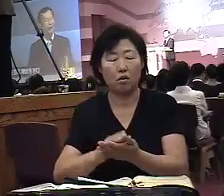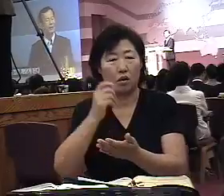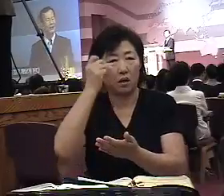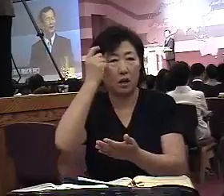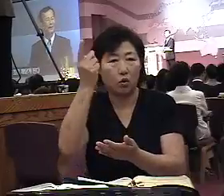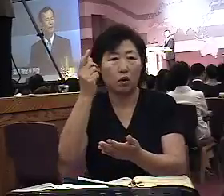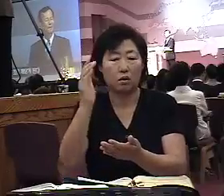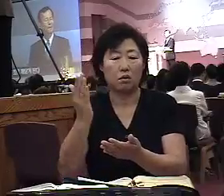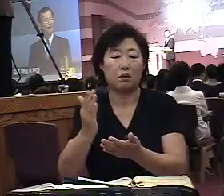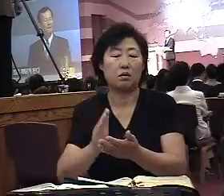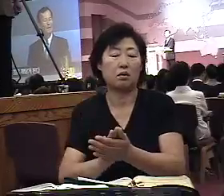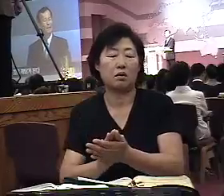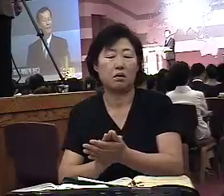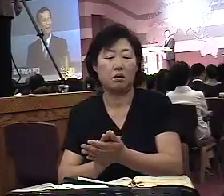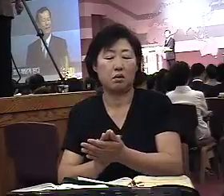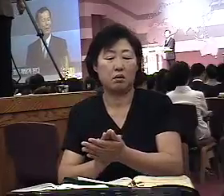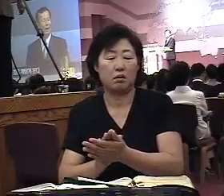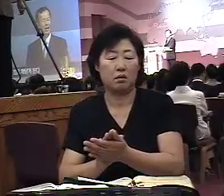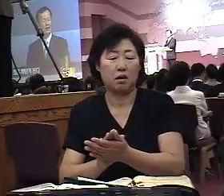깨닫게 됩니다.